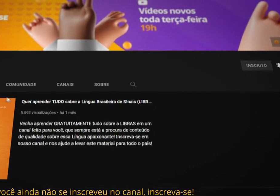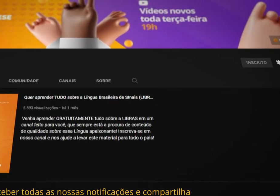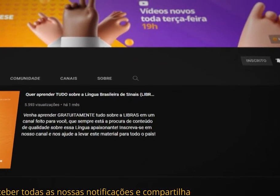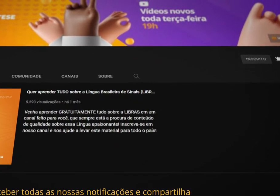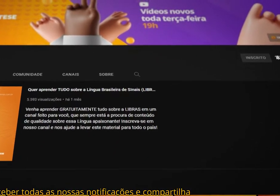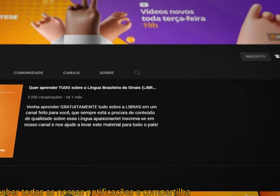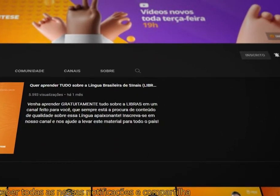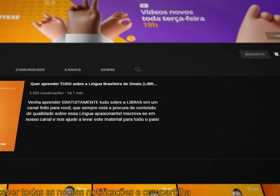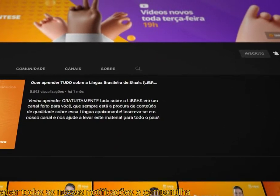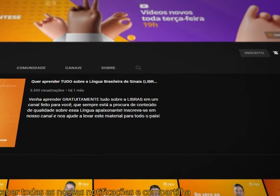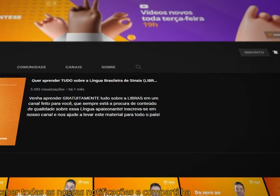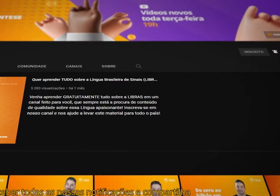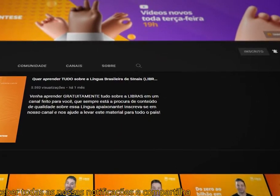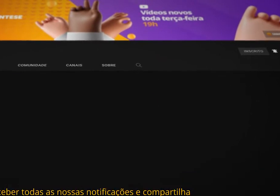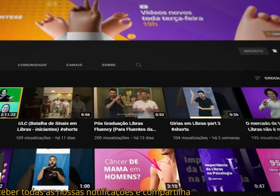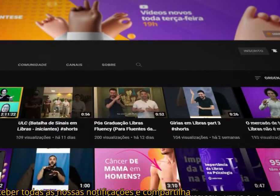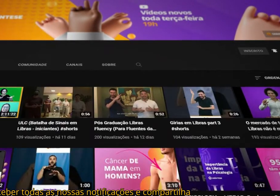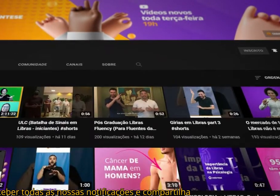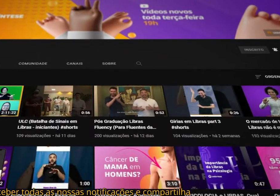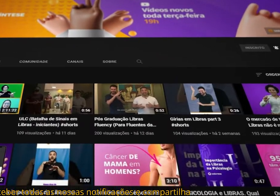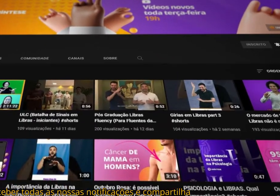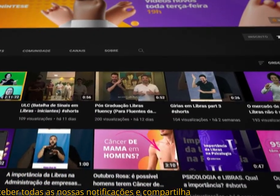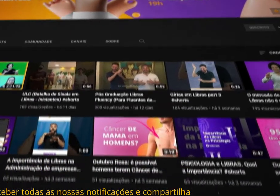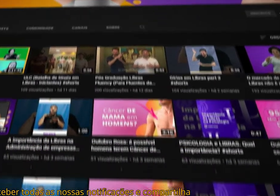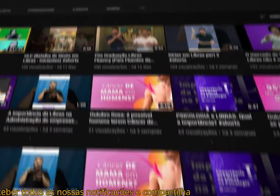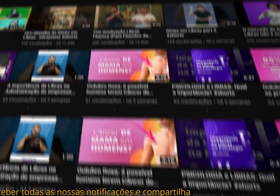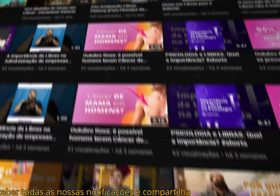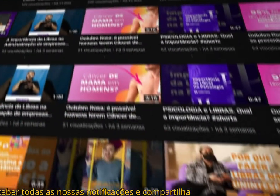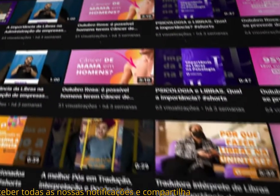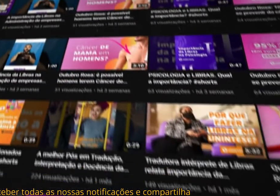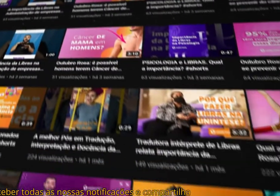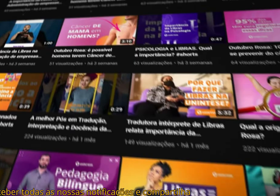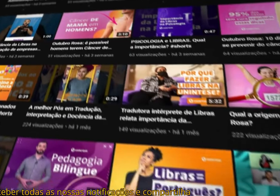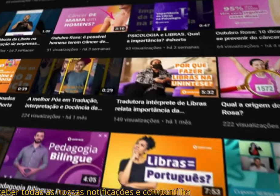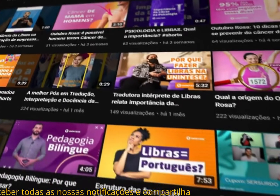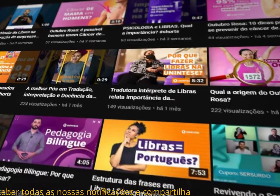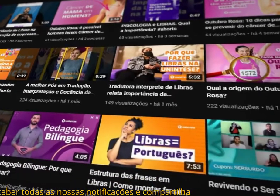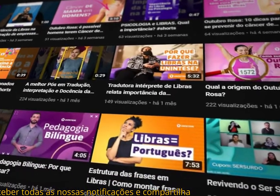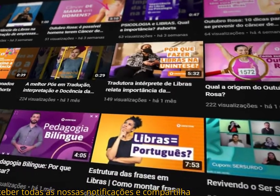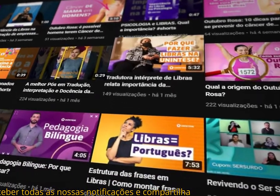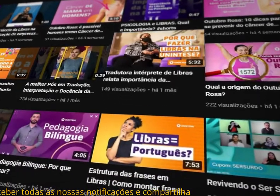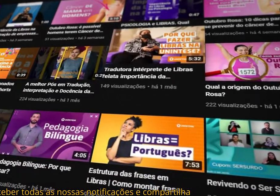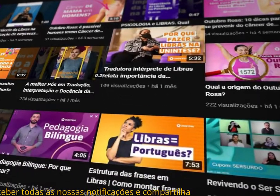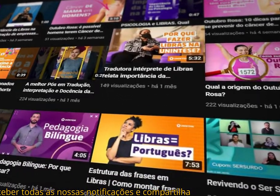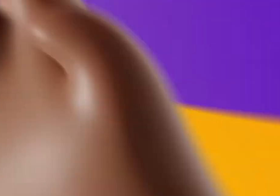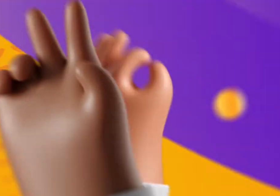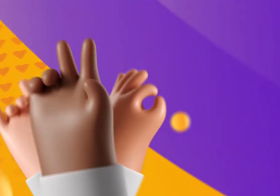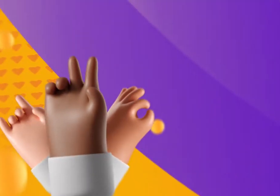receber todas as nossas notificações e compartilhe esse vídeo com todos os seus amigos.